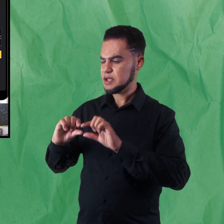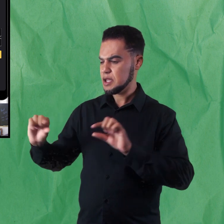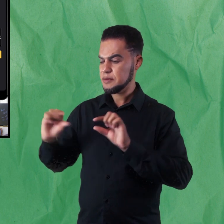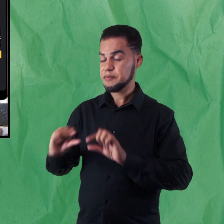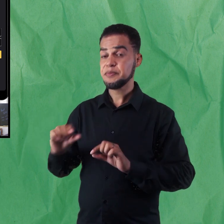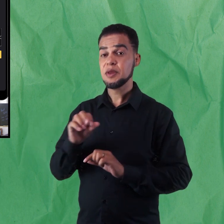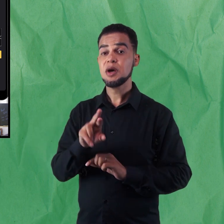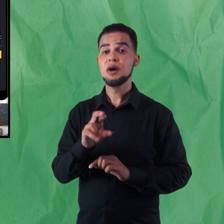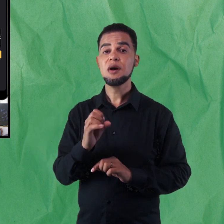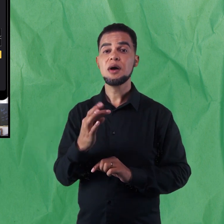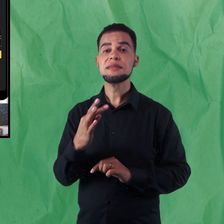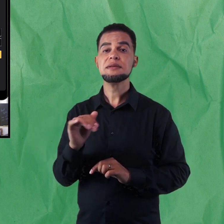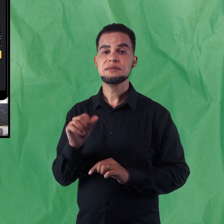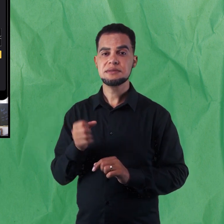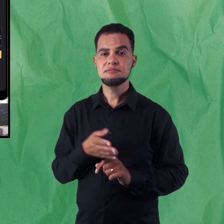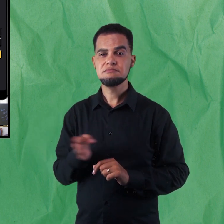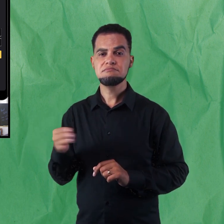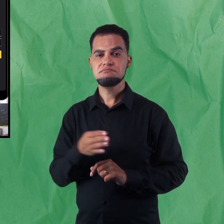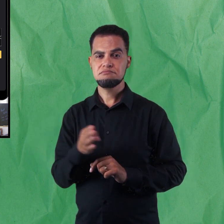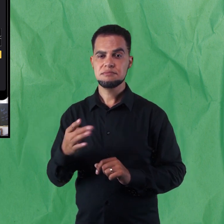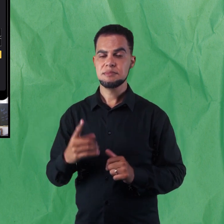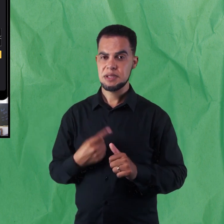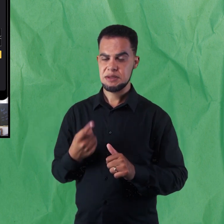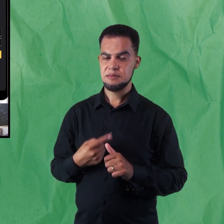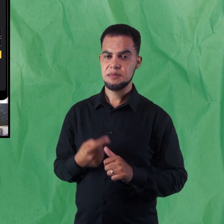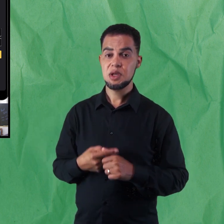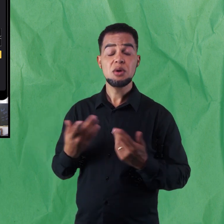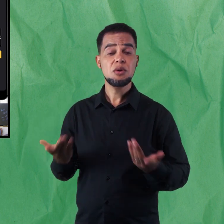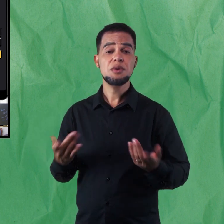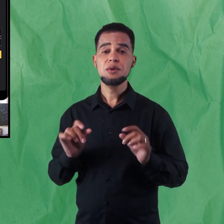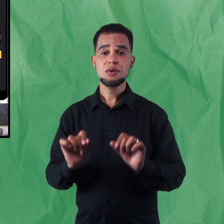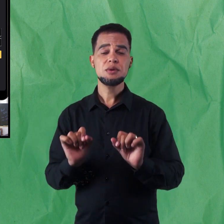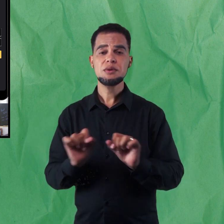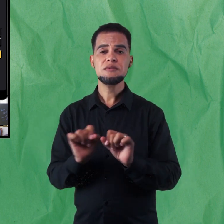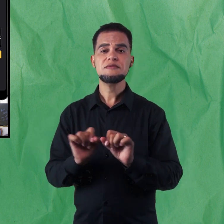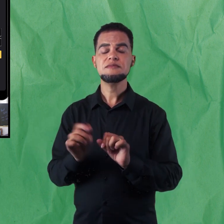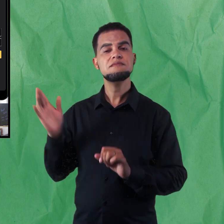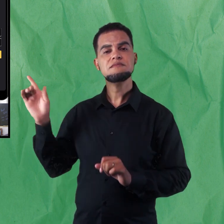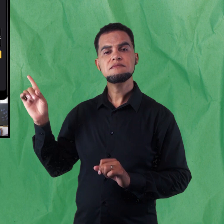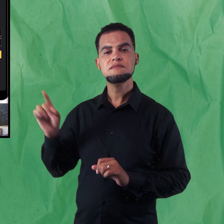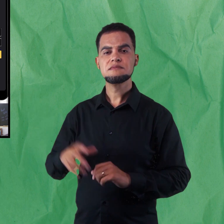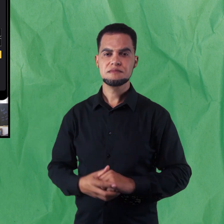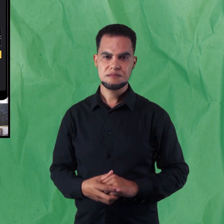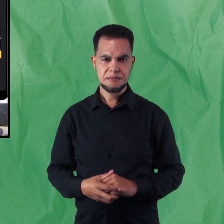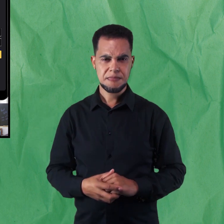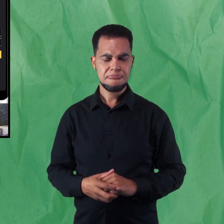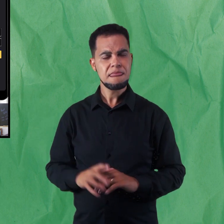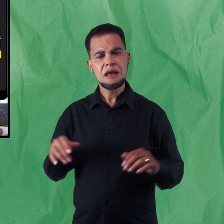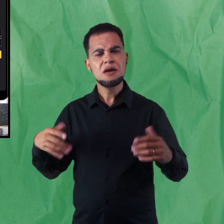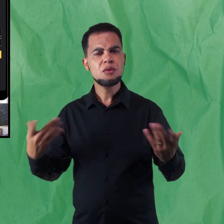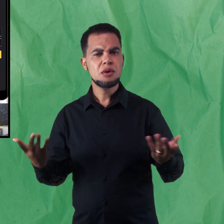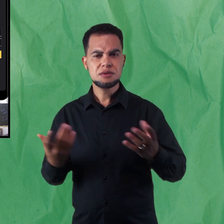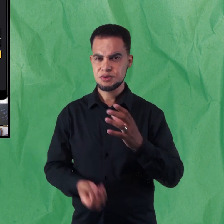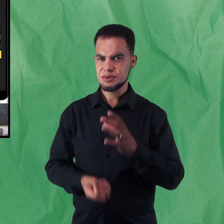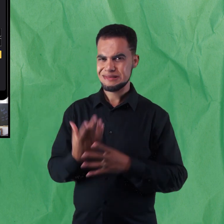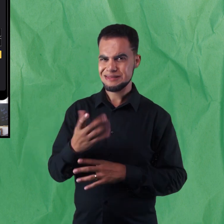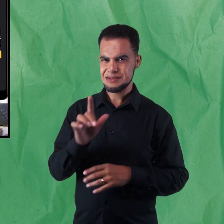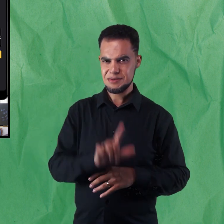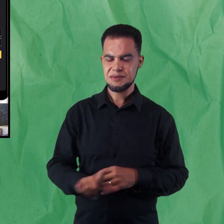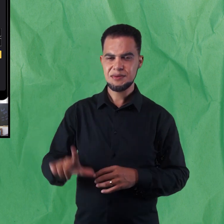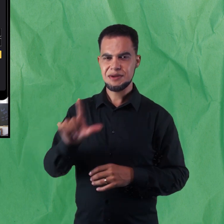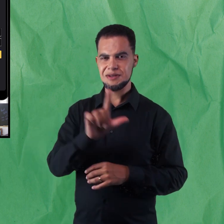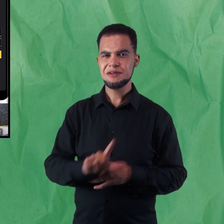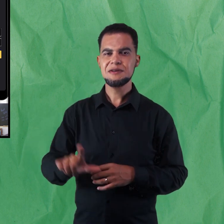agora. A gente vai mexer nas rotas. E o que eu vou fazer nas rotas, né? Quando a gente criou a